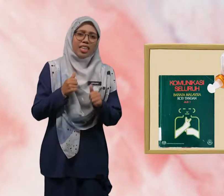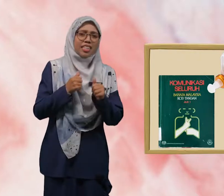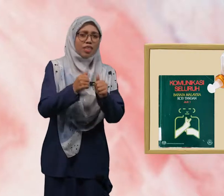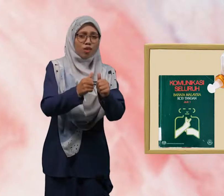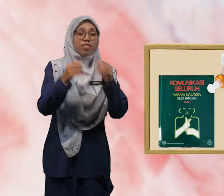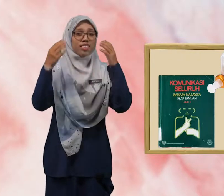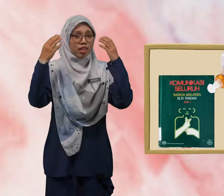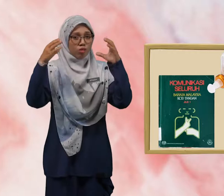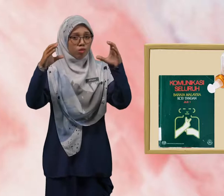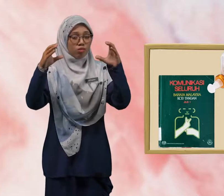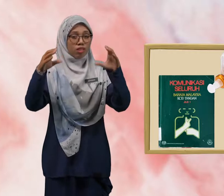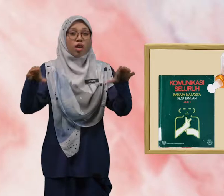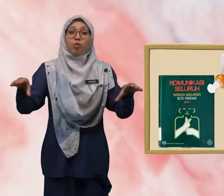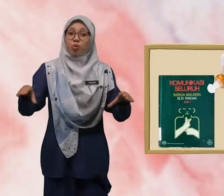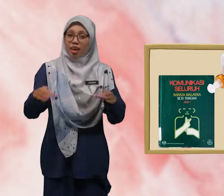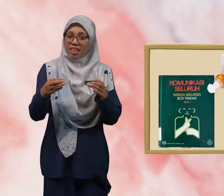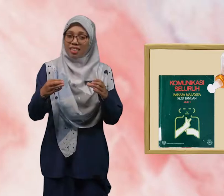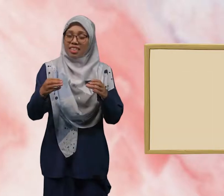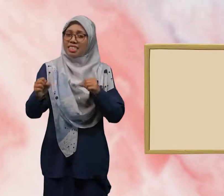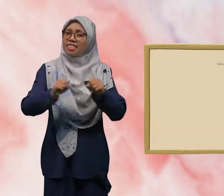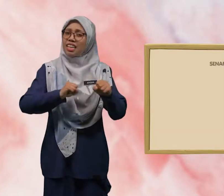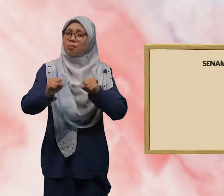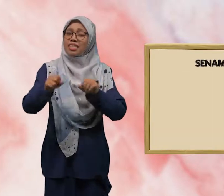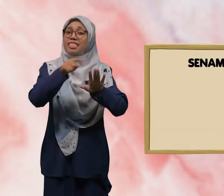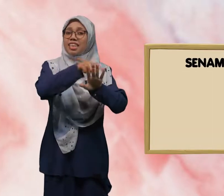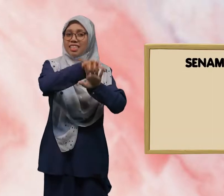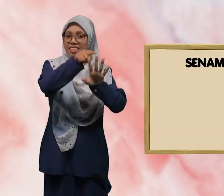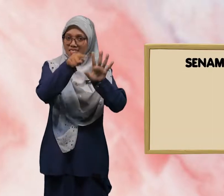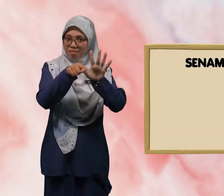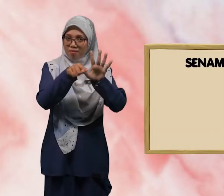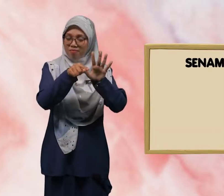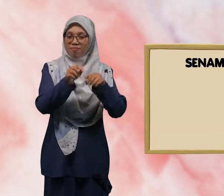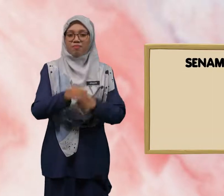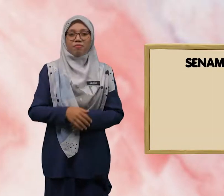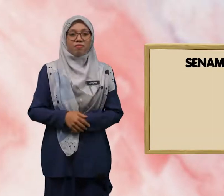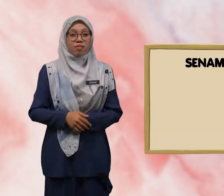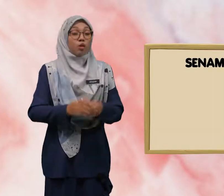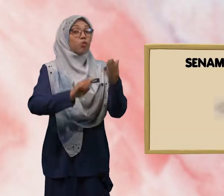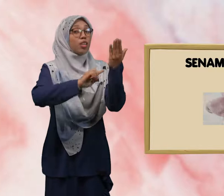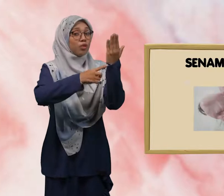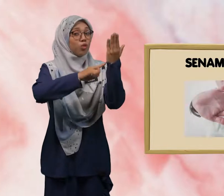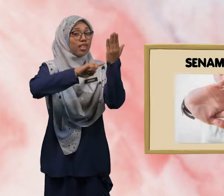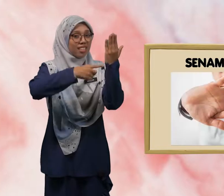ikut Cikgu buat Snowman zari mula-mula